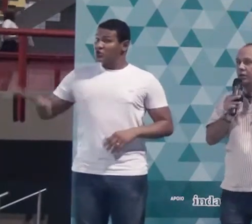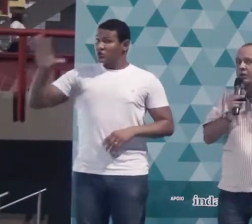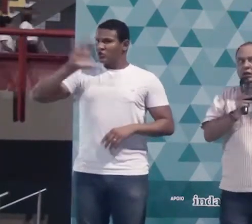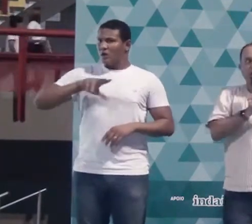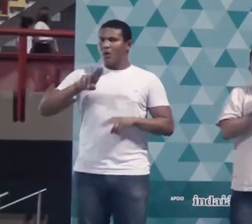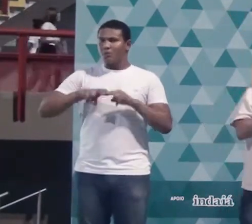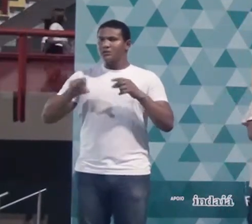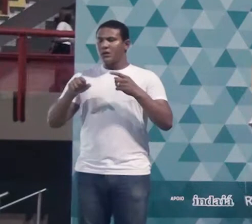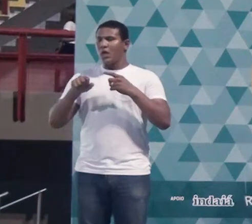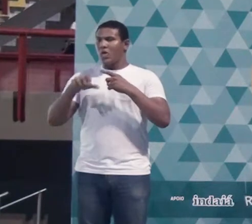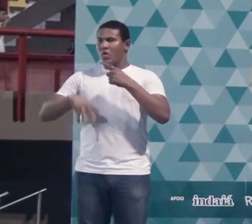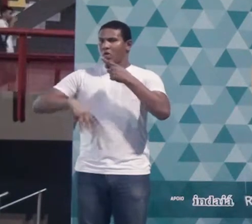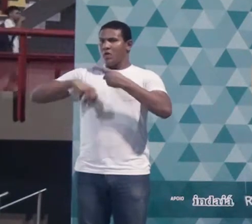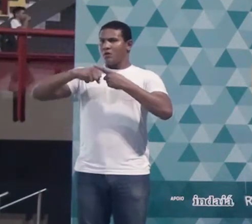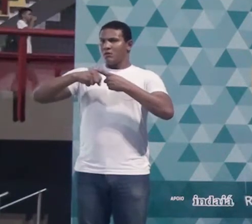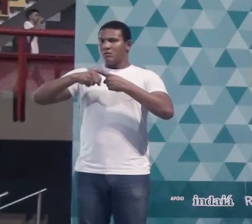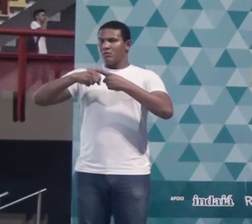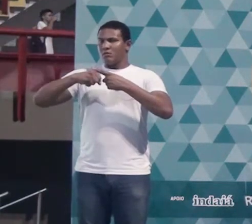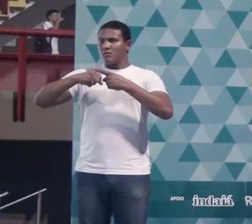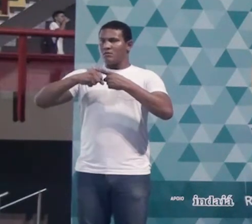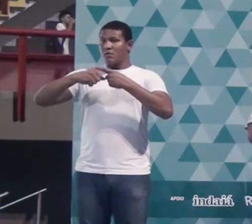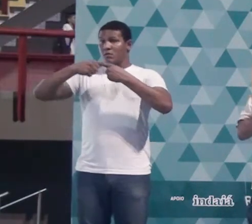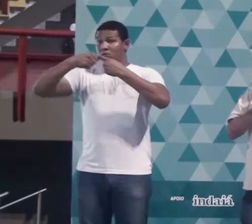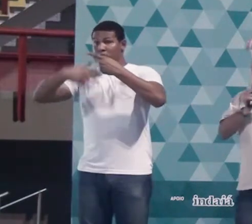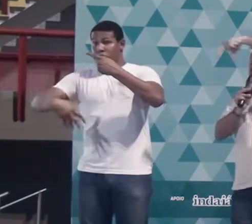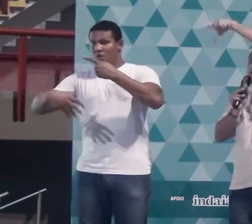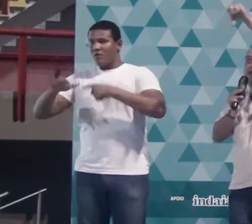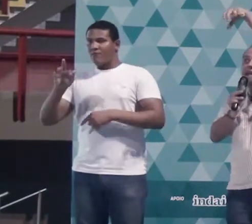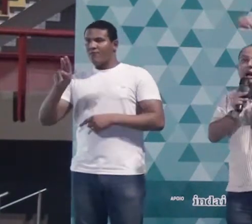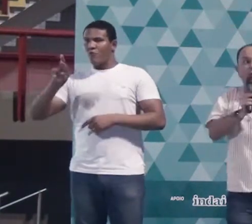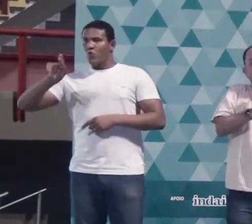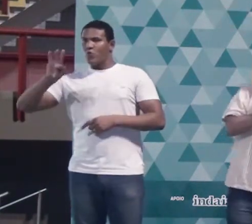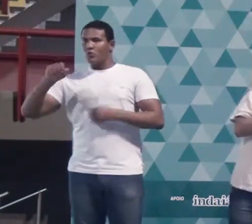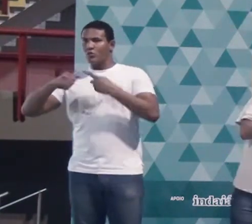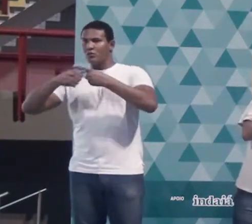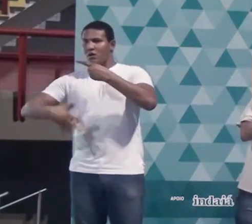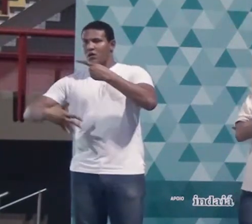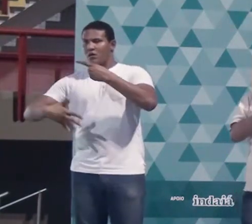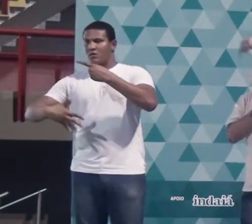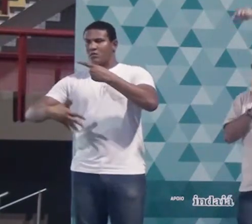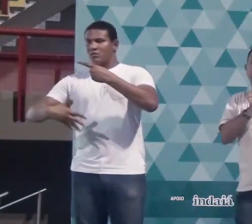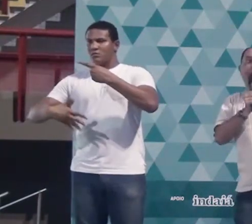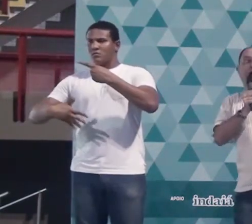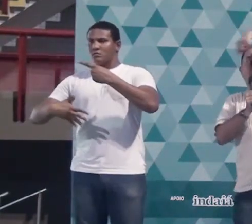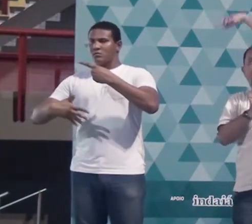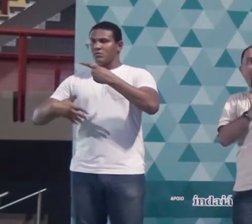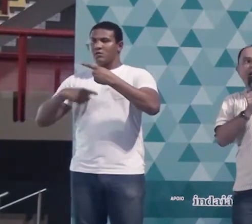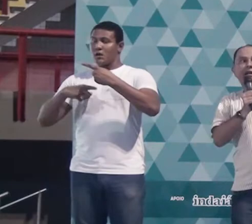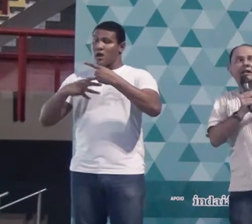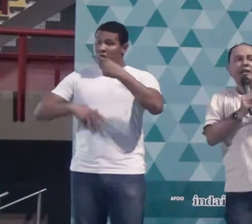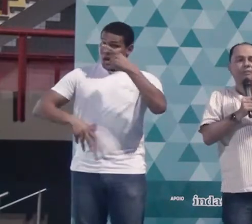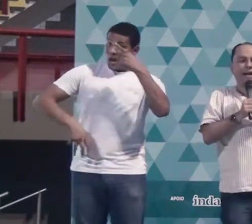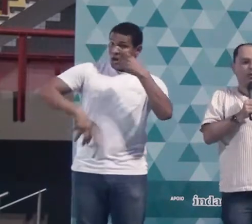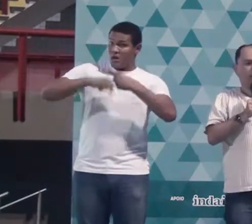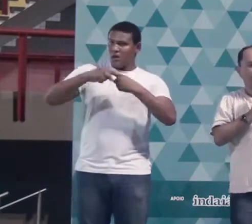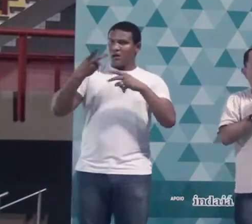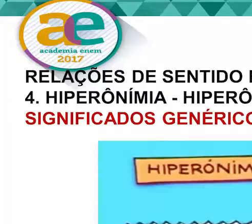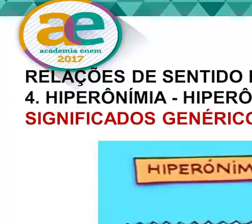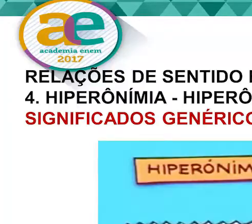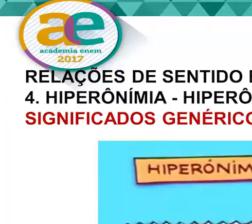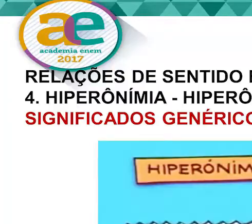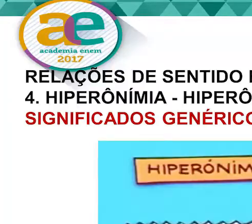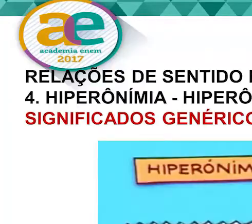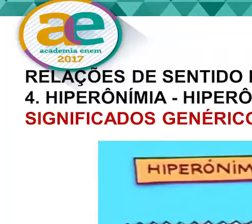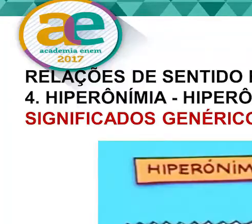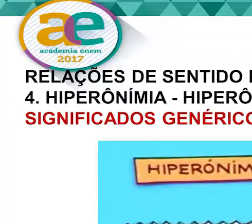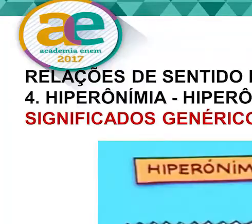hiperônimo. Furto, específico. Crime, geral. Furto é o hipônimo, crime é o